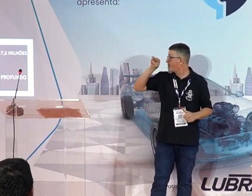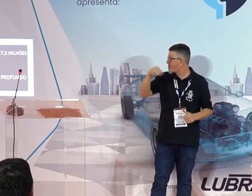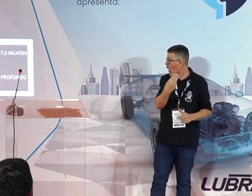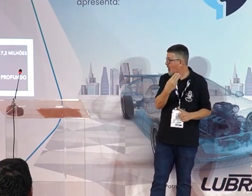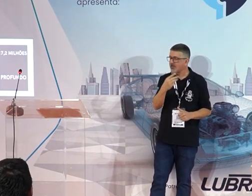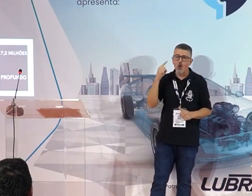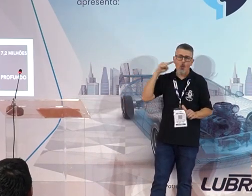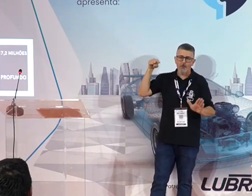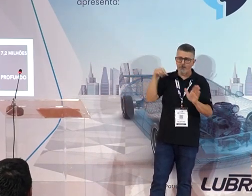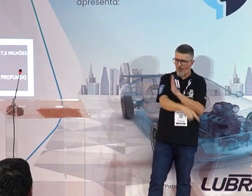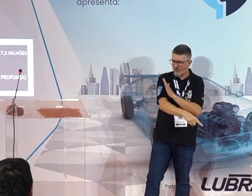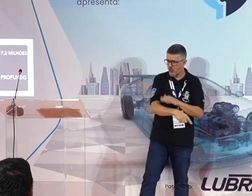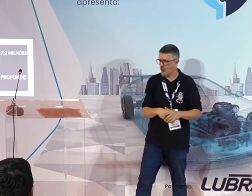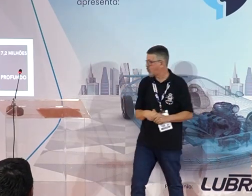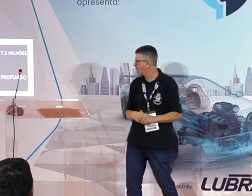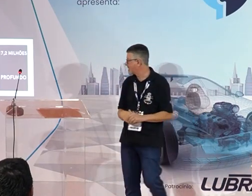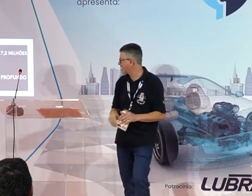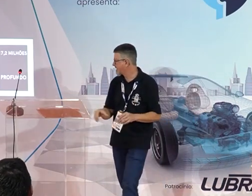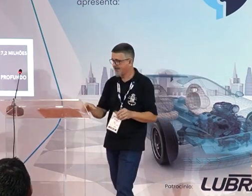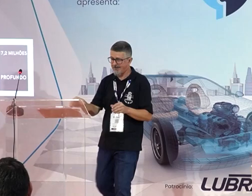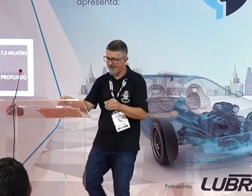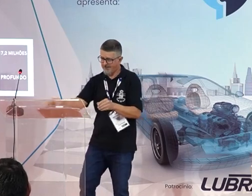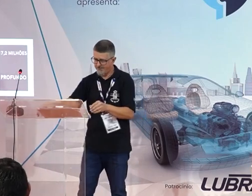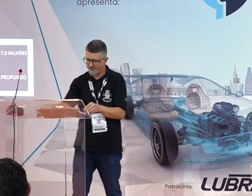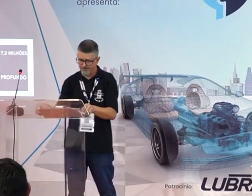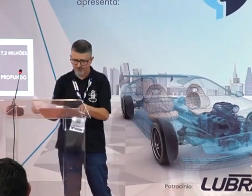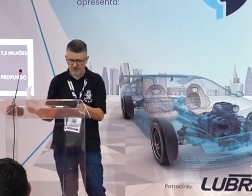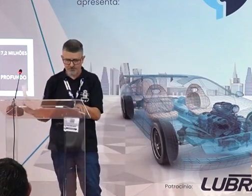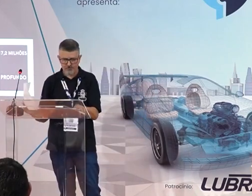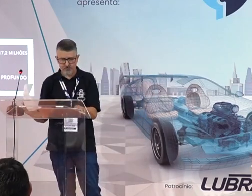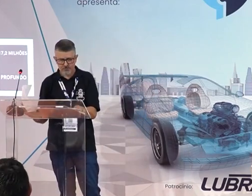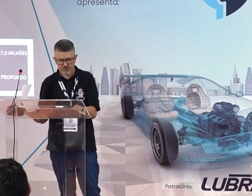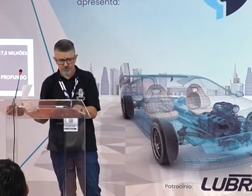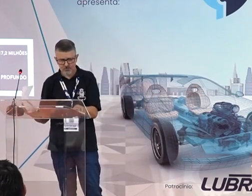severa, 17 milhões de profunda.